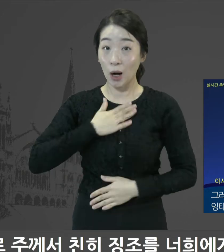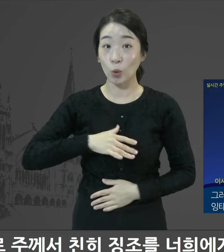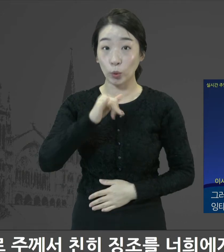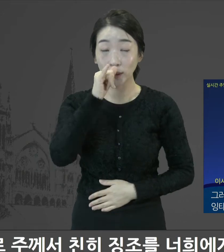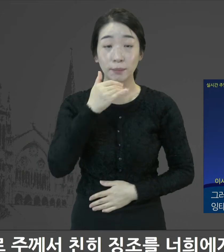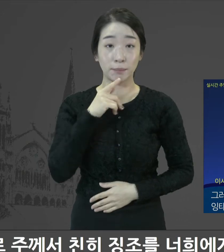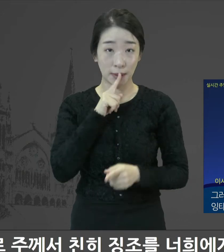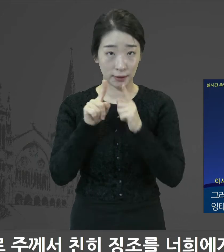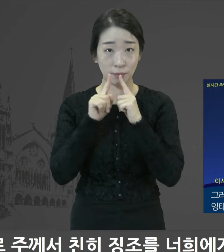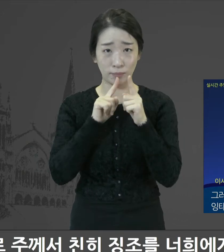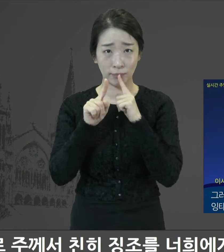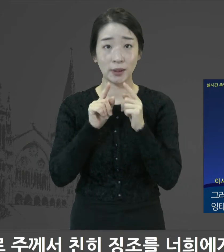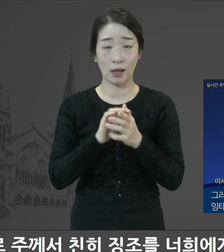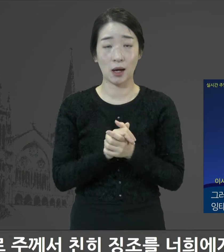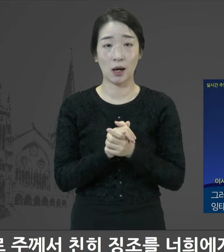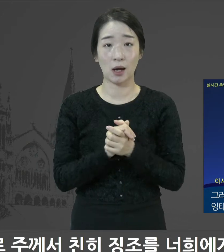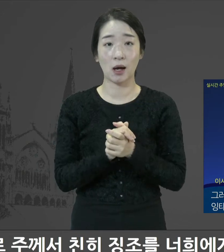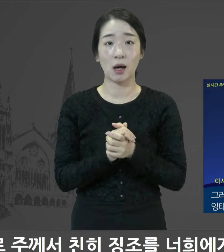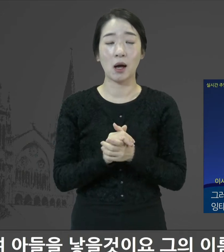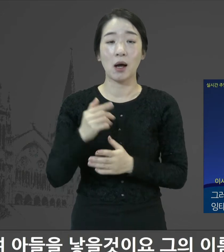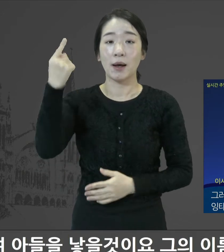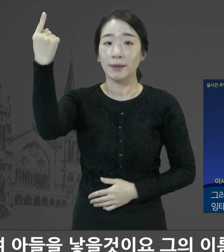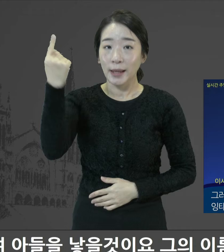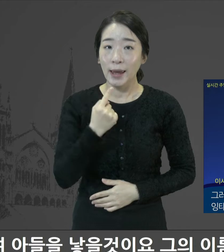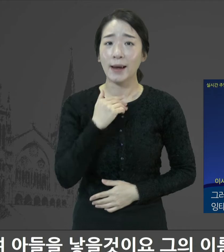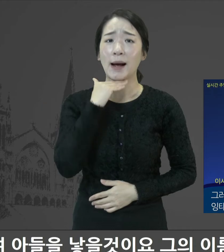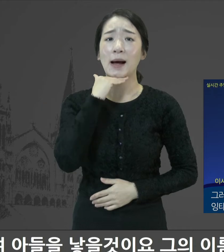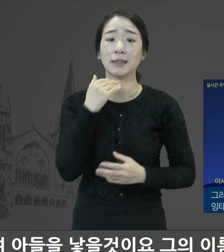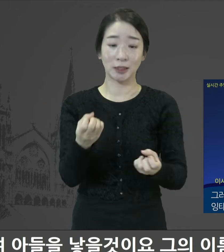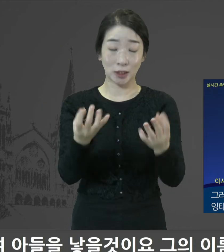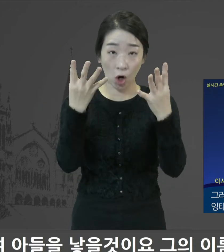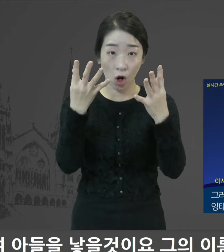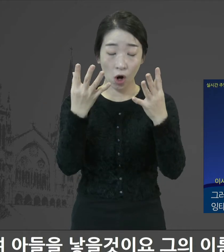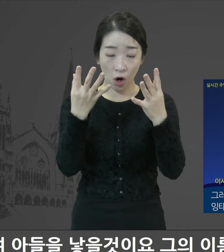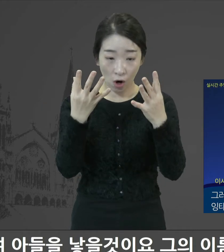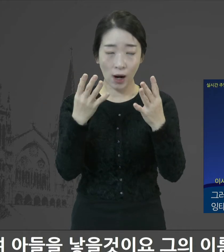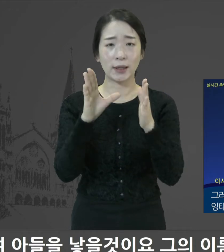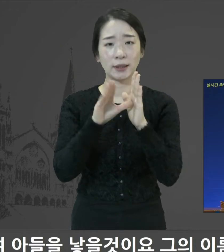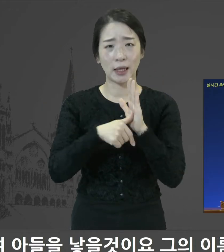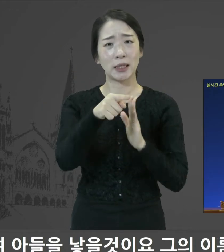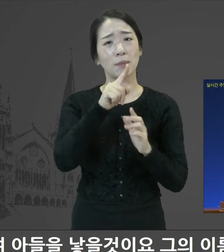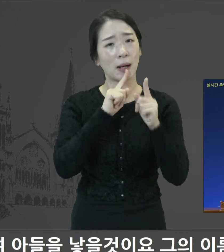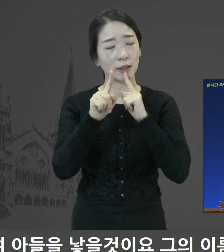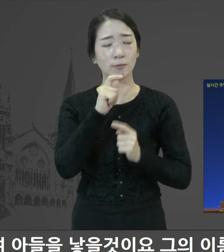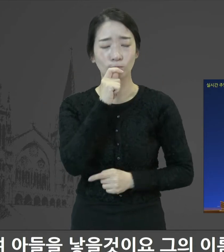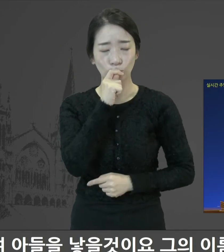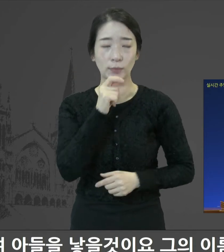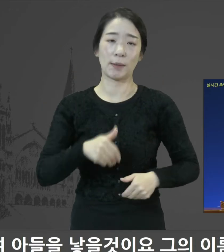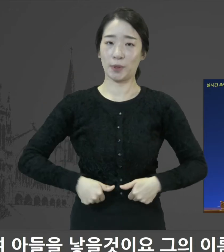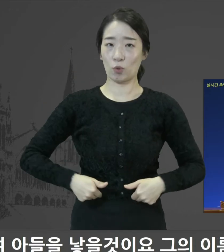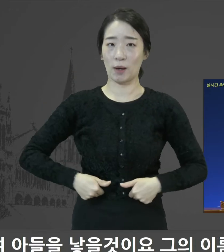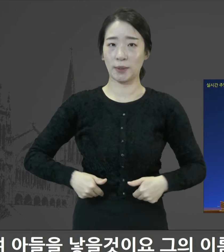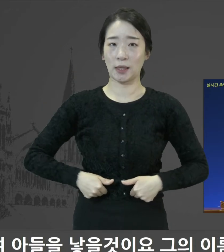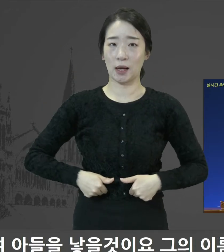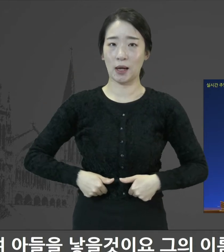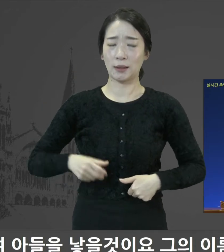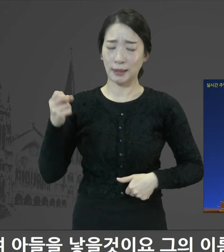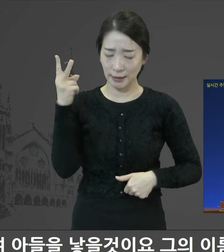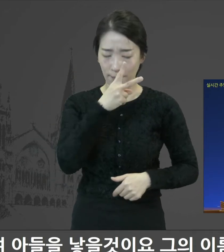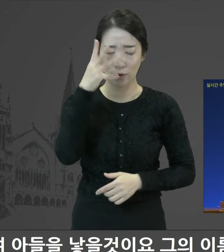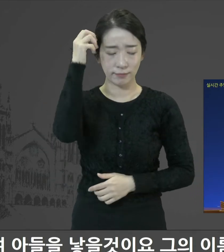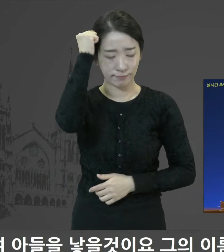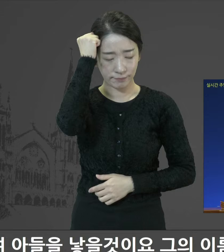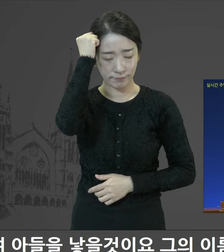우리는 매년 이 대강절을 지내면서 이 말씀은 한 번은 묵상을 꼭 하셔야 됩니다. 한 번은 더 내 마음과 귀에